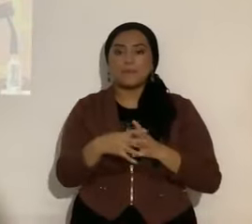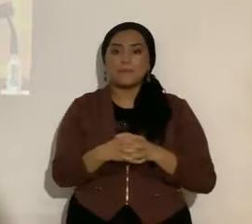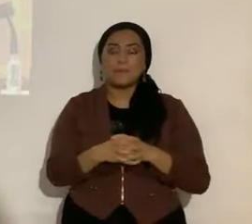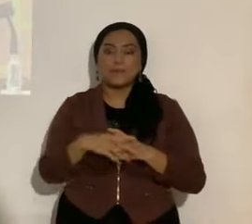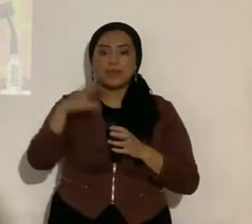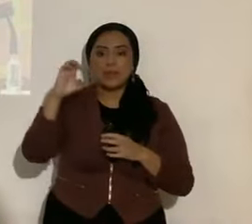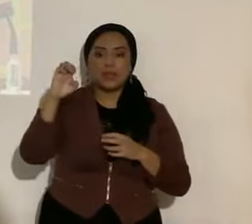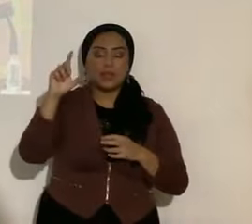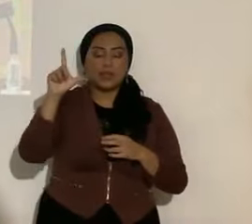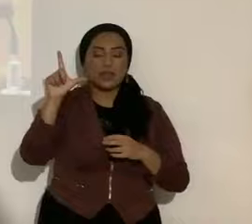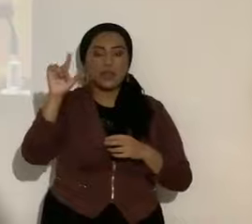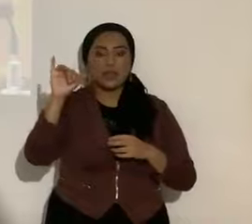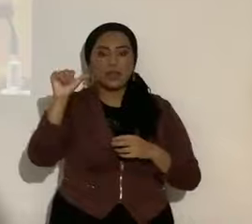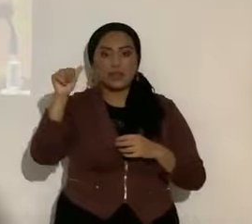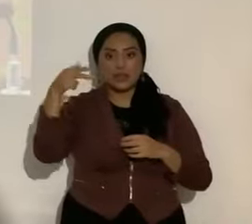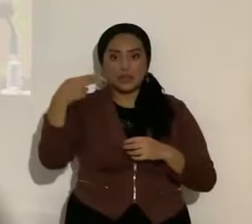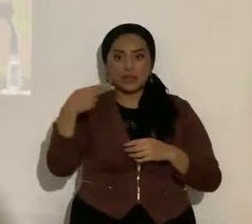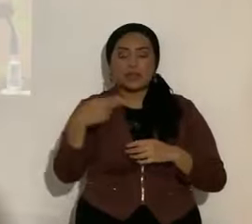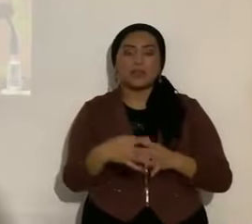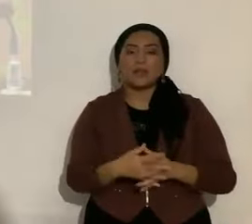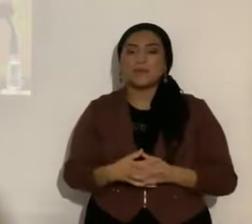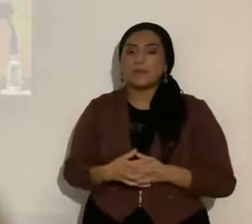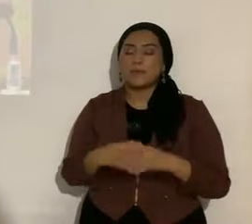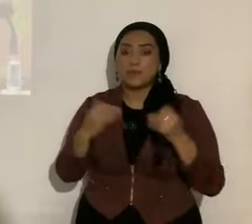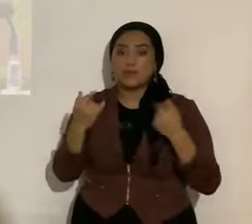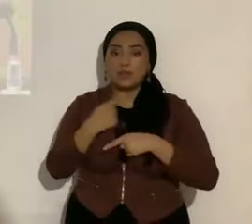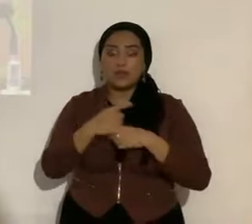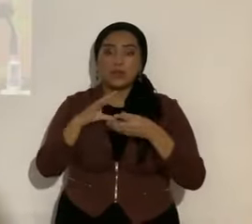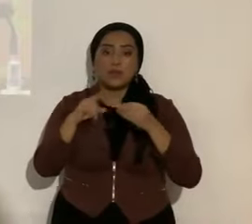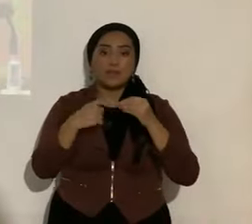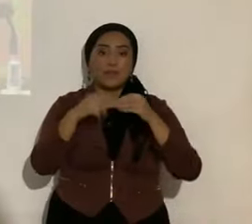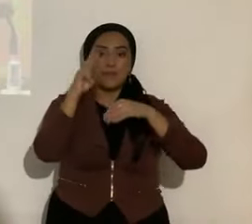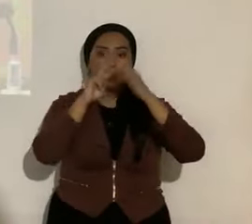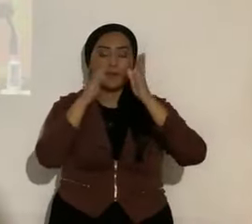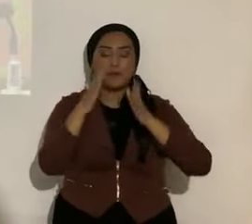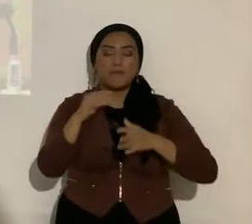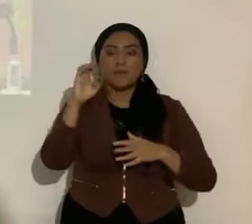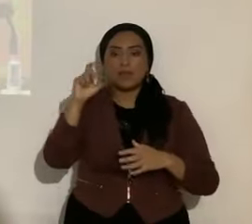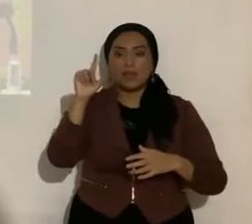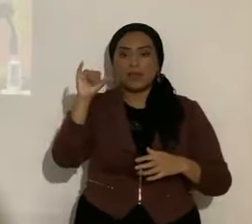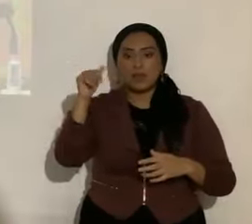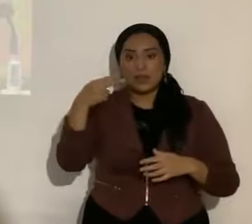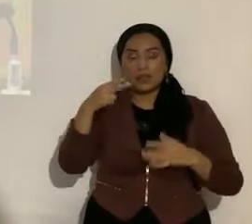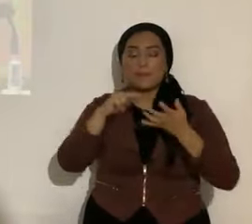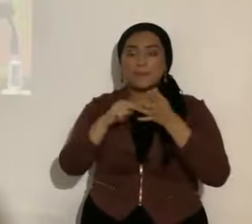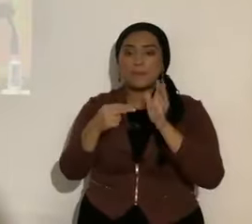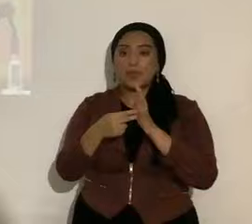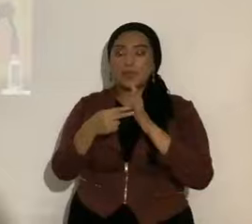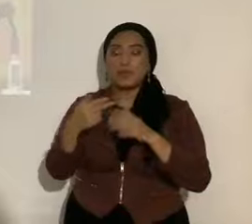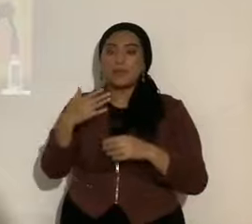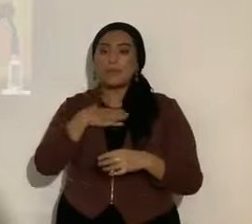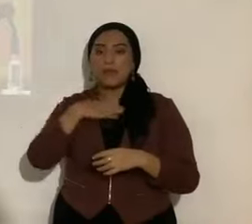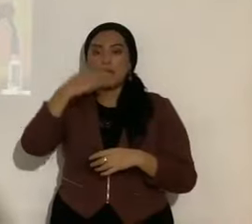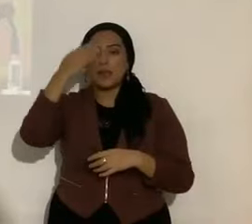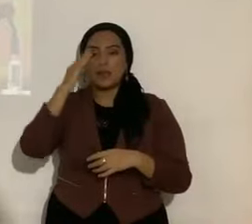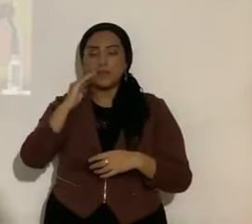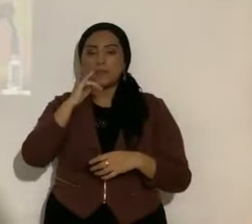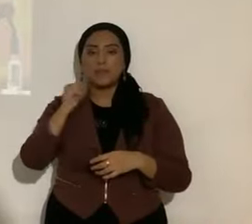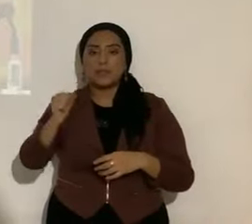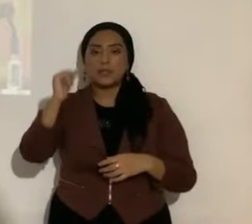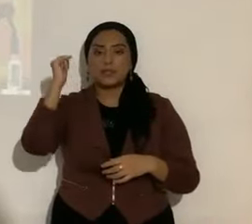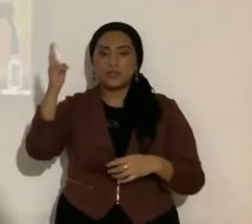es el nombre correcto del profeta Elías. Eliyahu significa Elohim, o mi Elohim es Yahweh, más